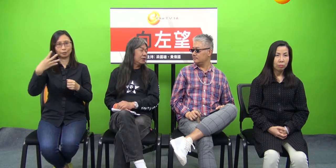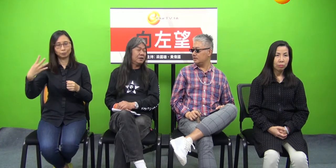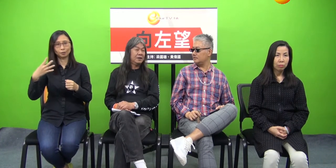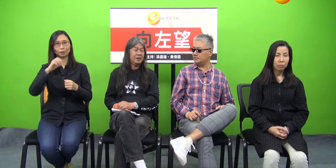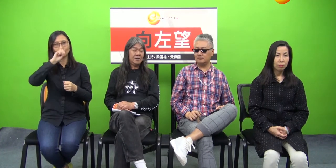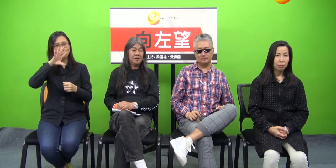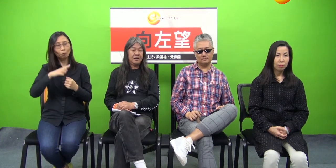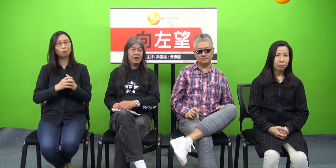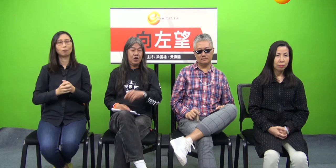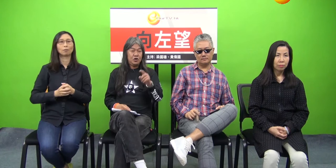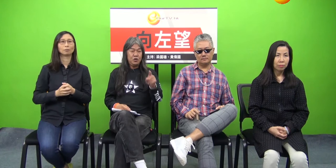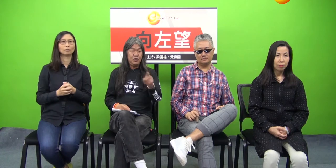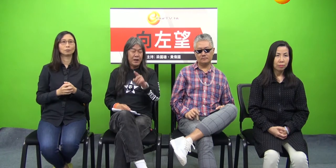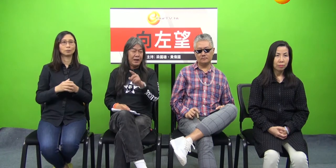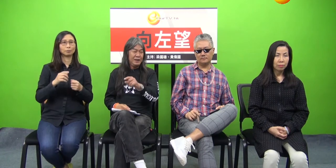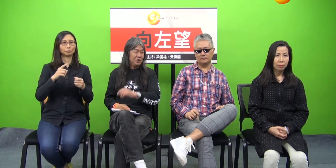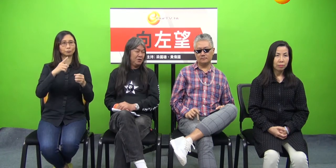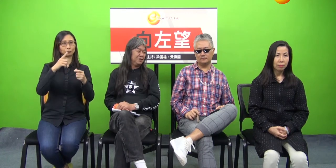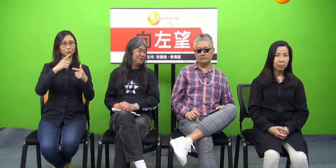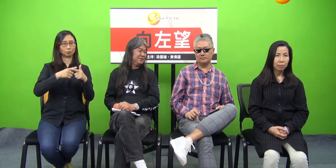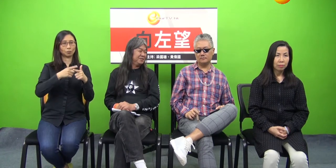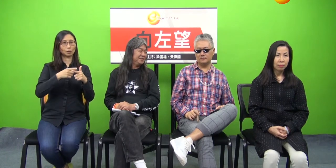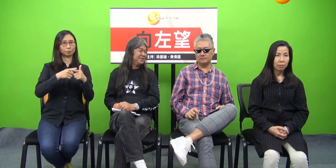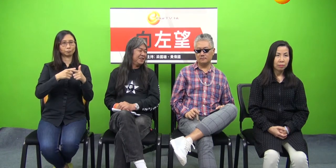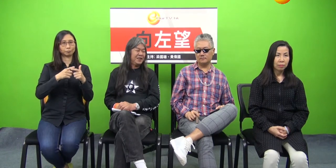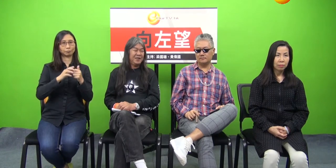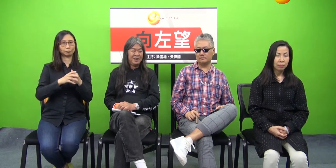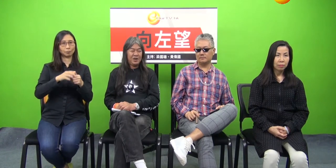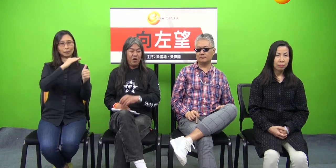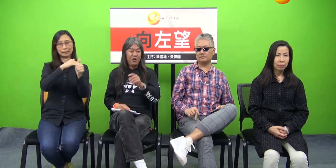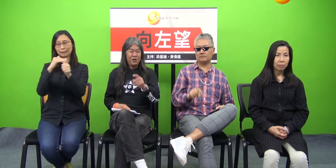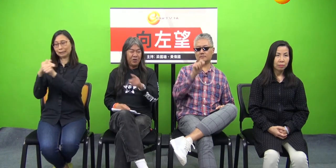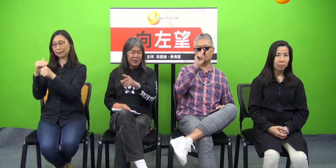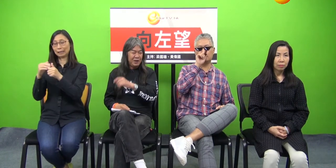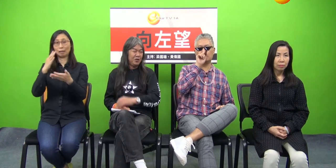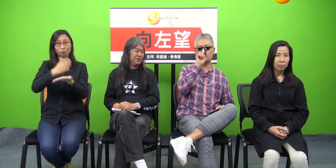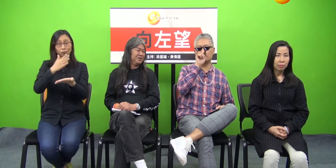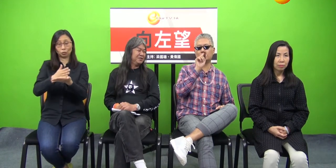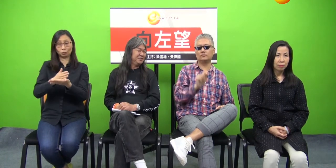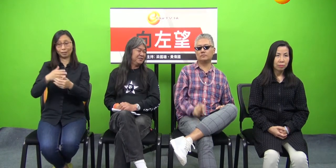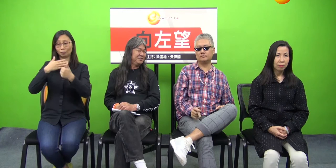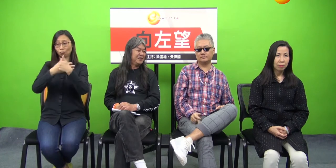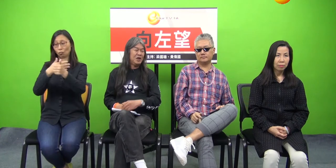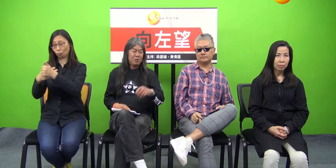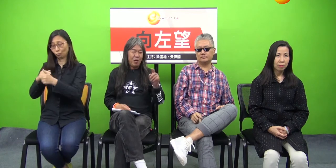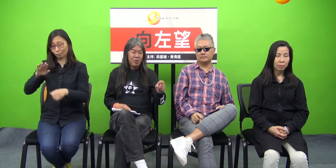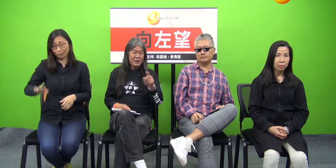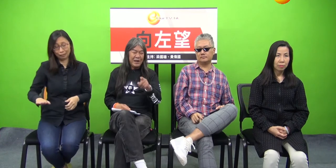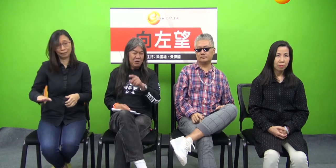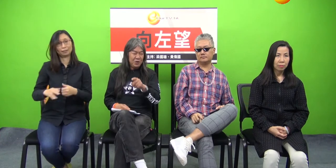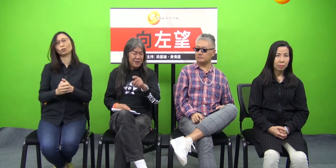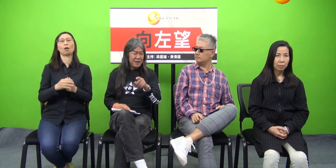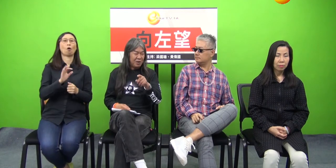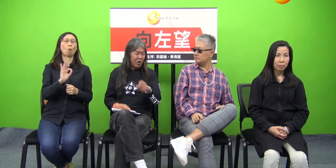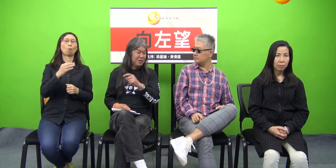噶，誅殺二端，驅逐低端，無四